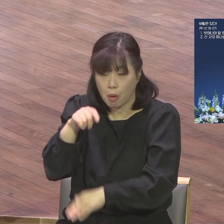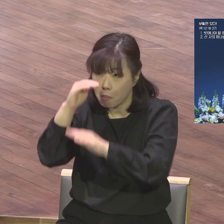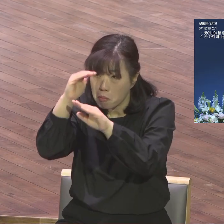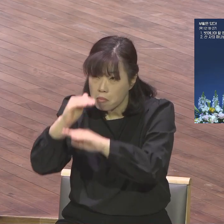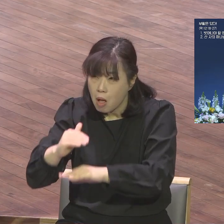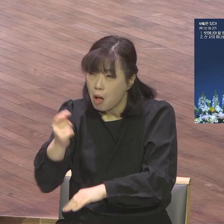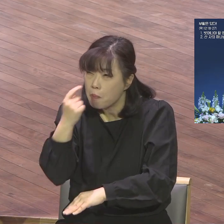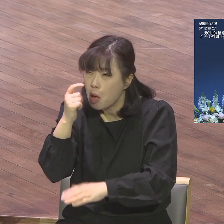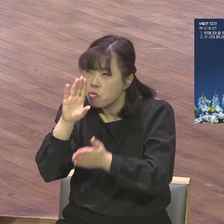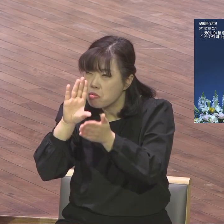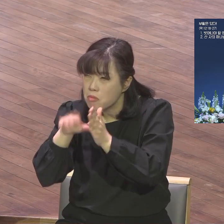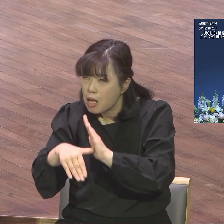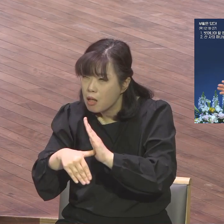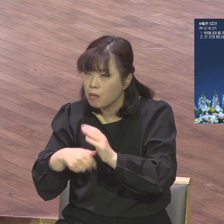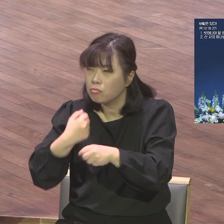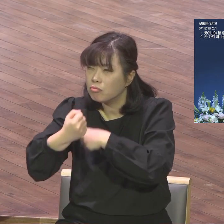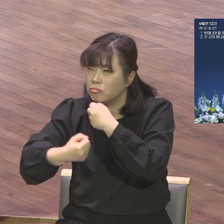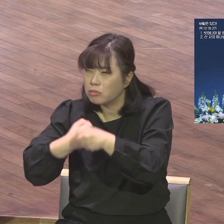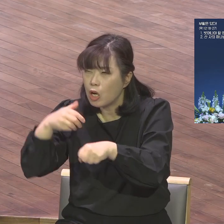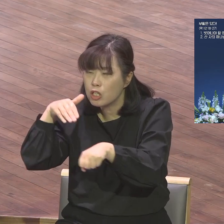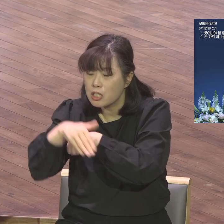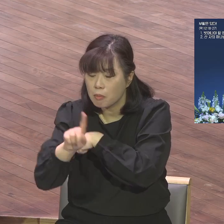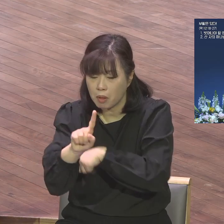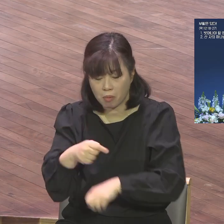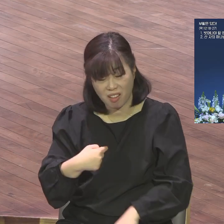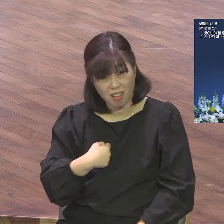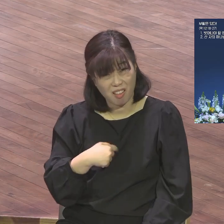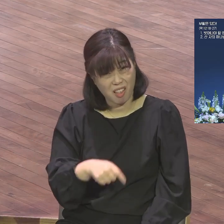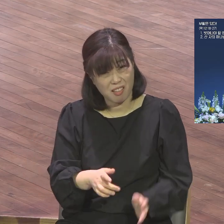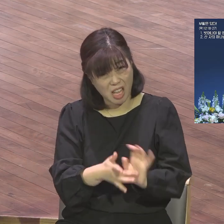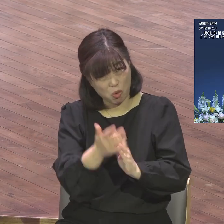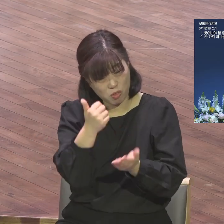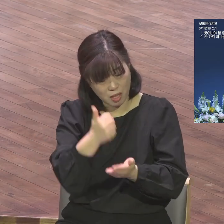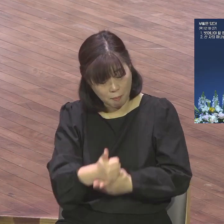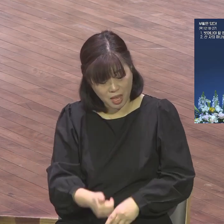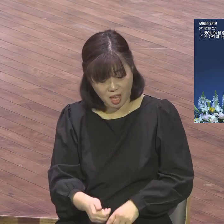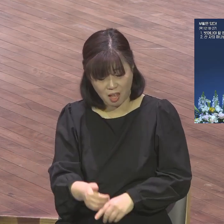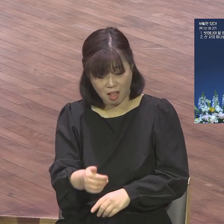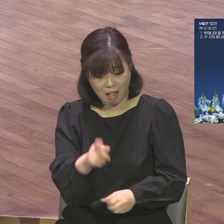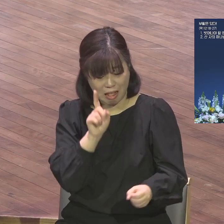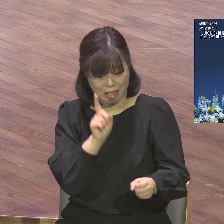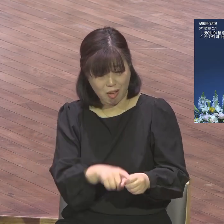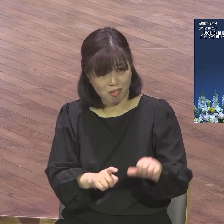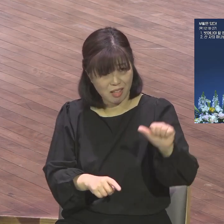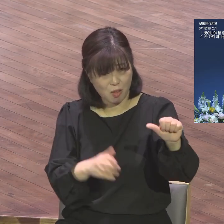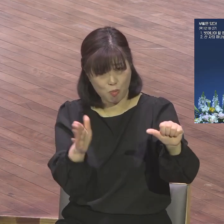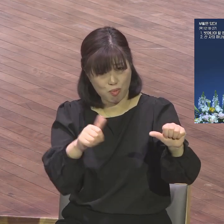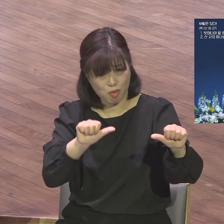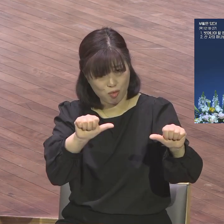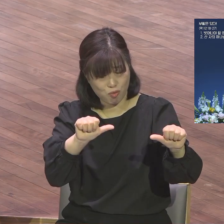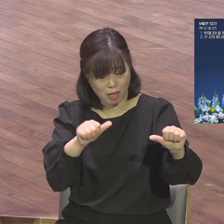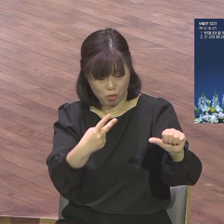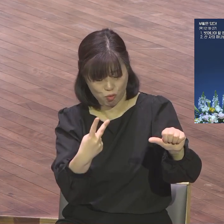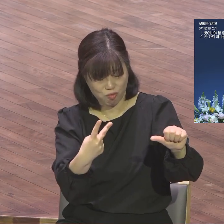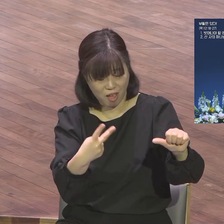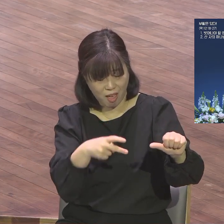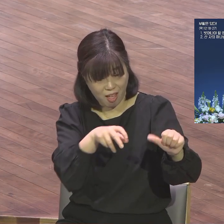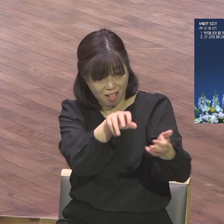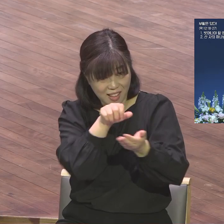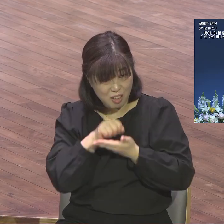합니다. 예수 무리도 그랬다 인정 안 합니다. 심지어 창세기, 출애굽기, 레위기, 민수기, 신명기, 모세오경 인정 안